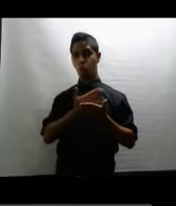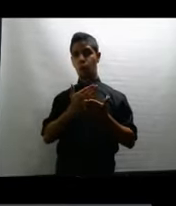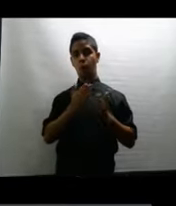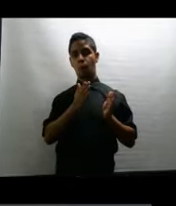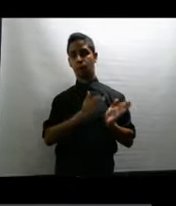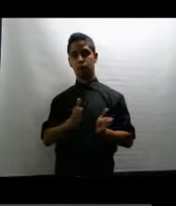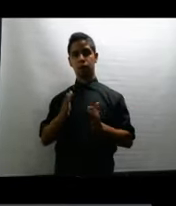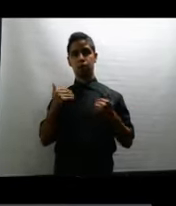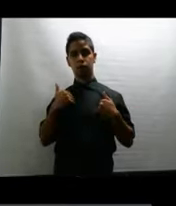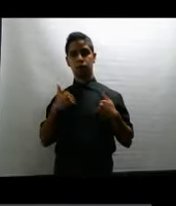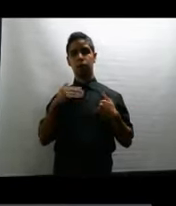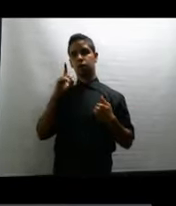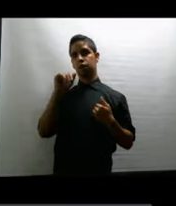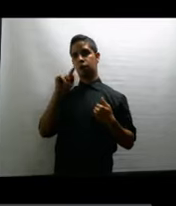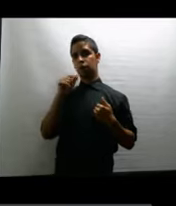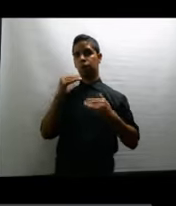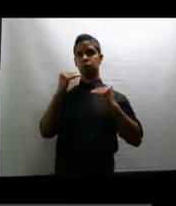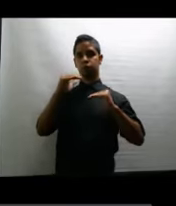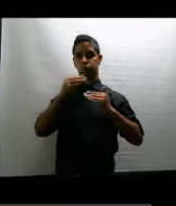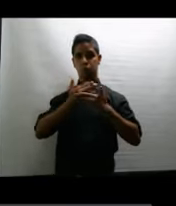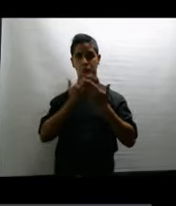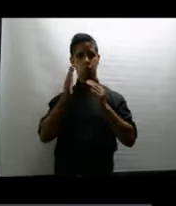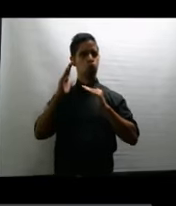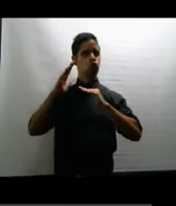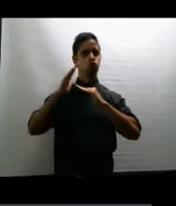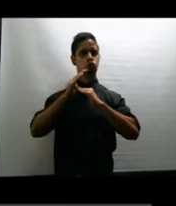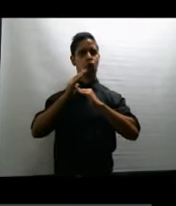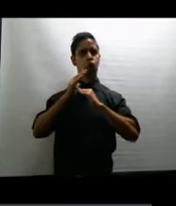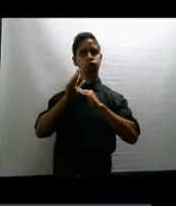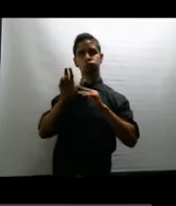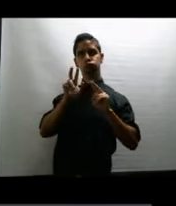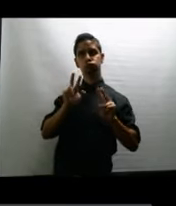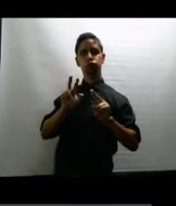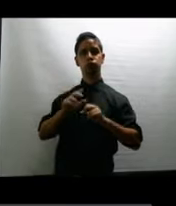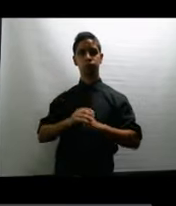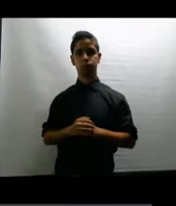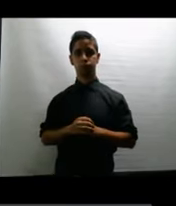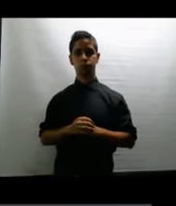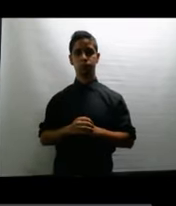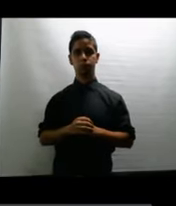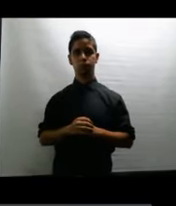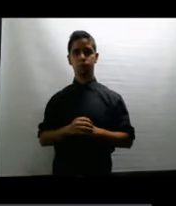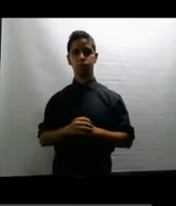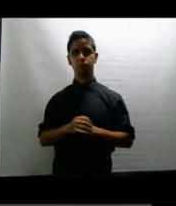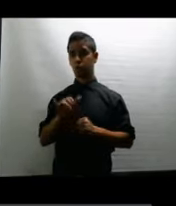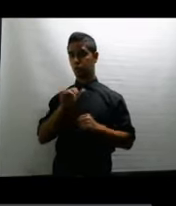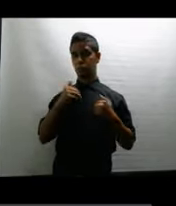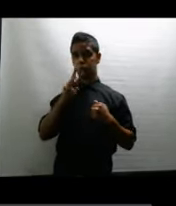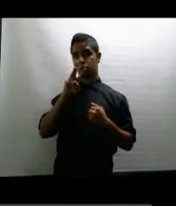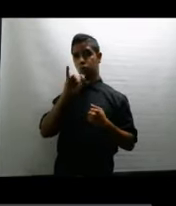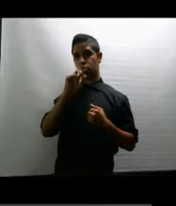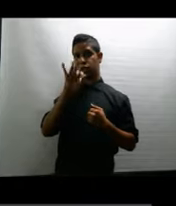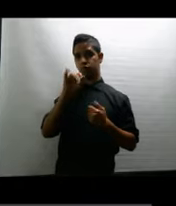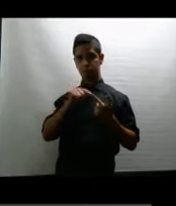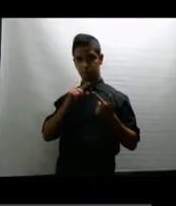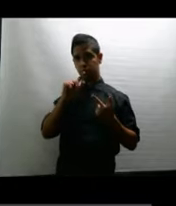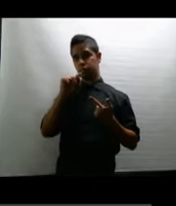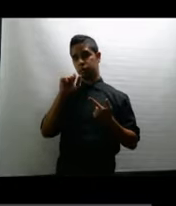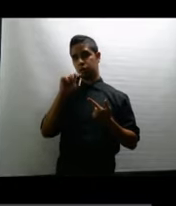data ilimitada y con la mejor cobertura. Además, puedes añadir MIFI y tablets a tu